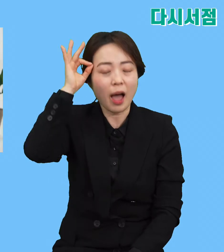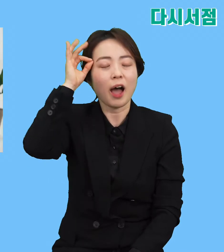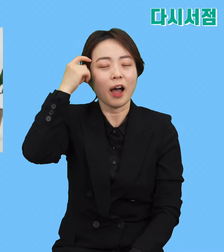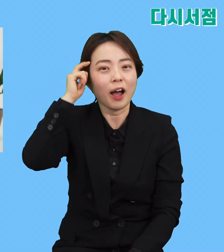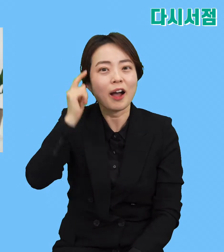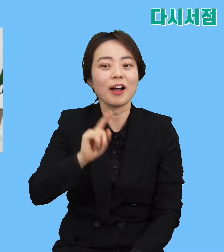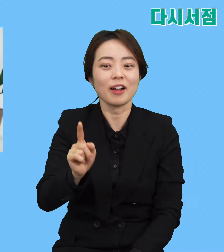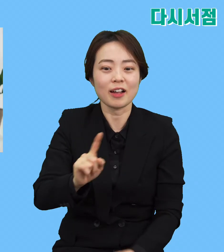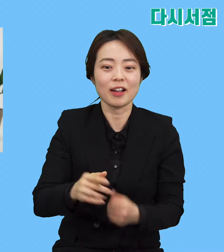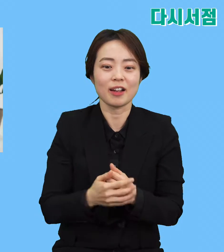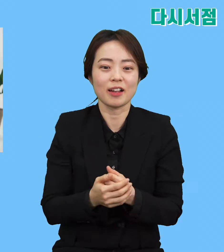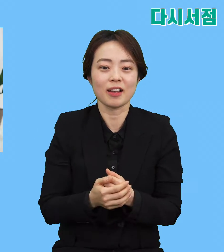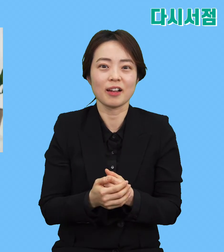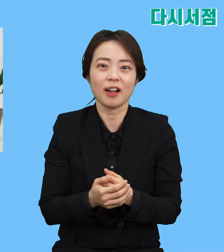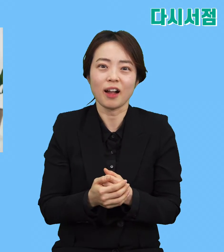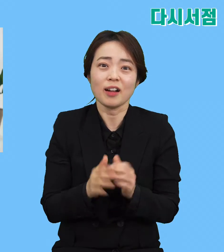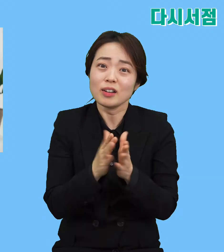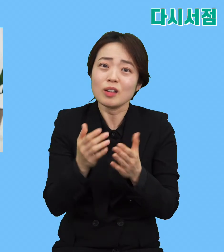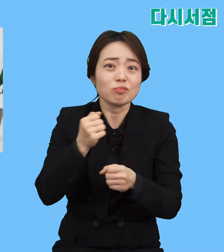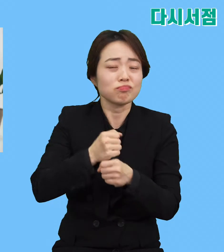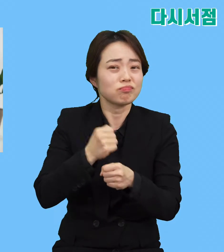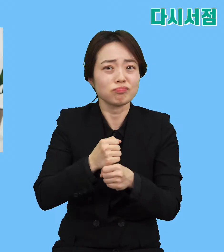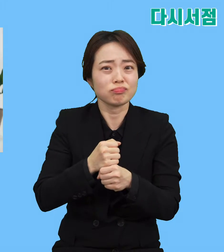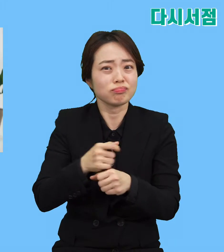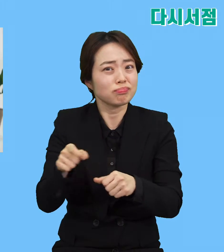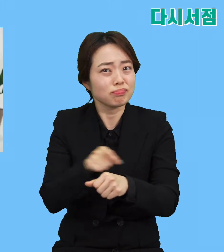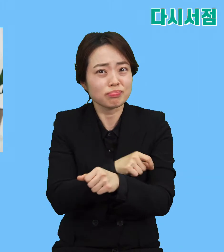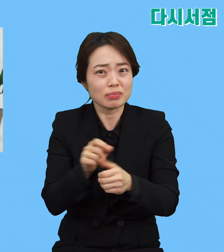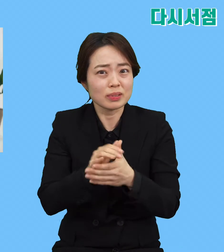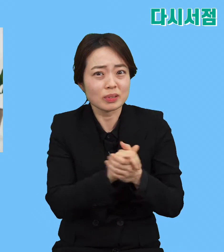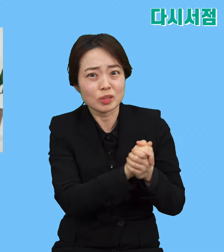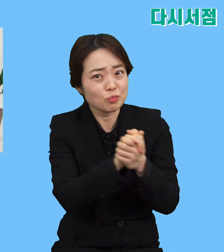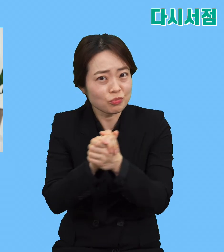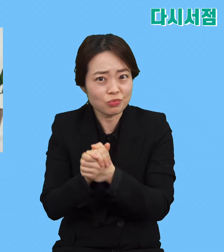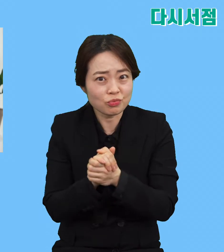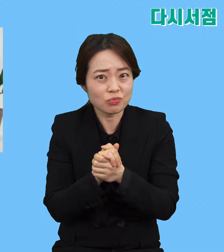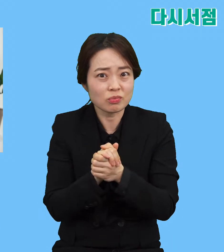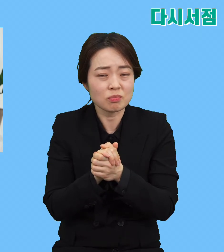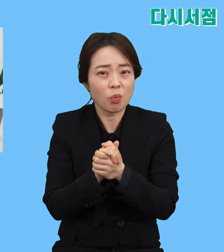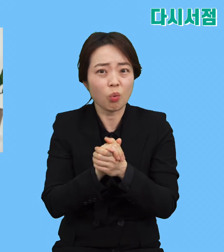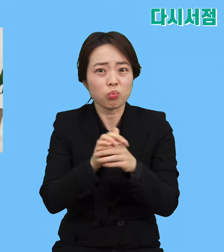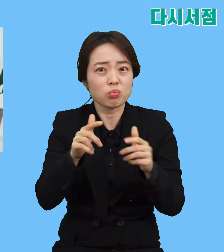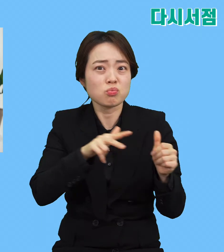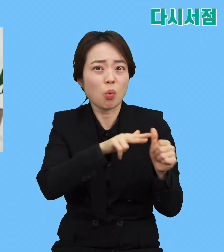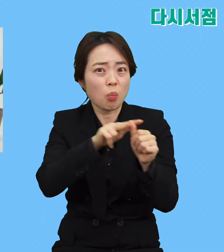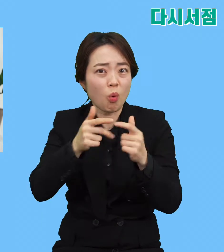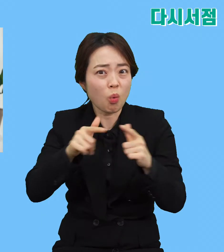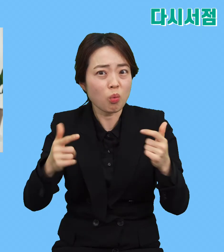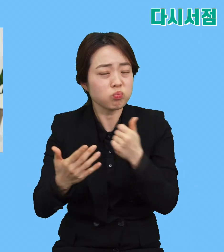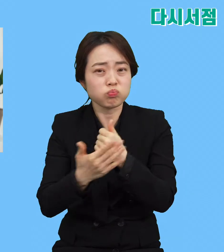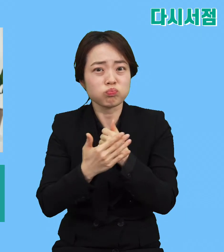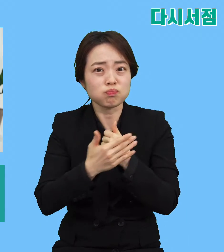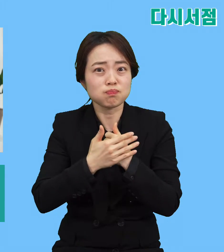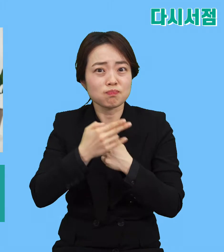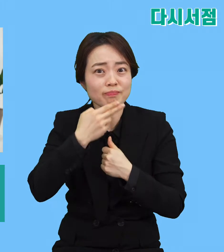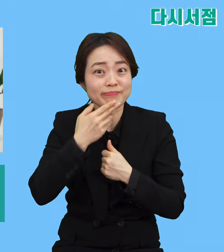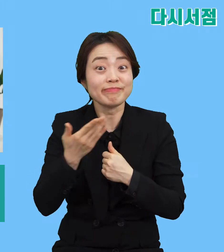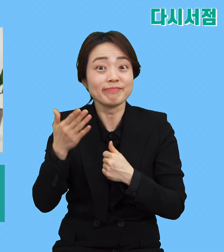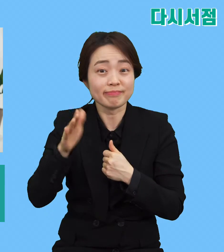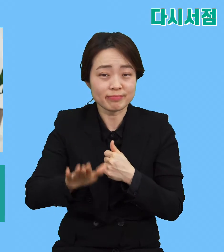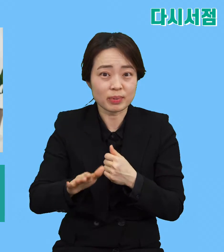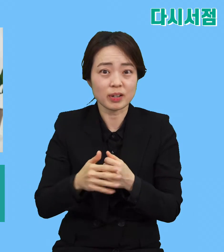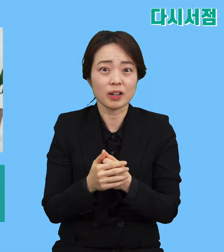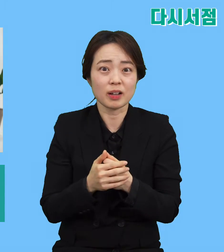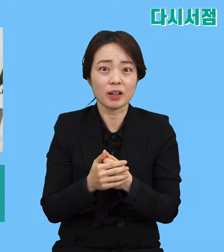게 이거는 친분이나 어떤 인프라가 없어도